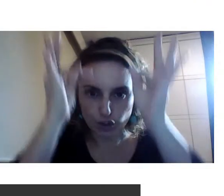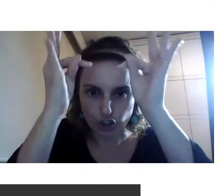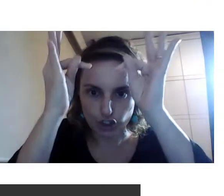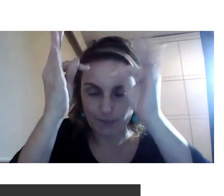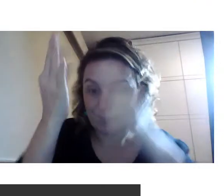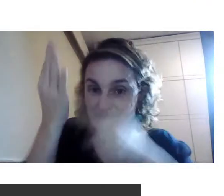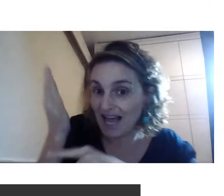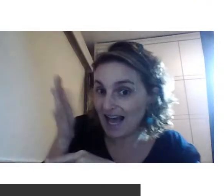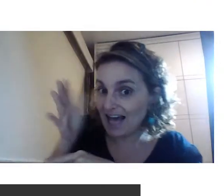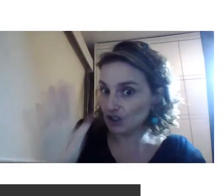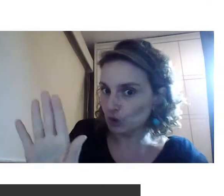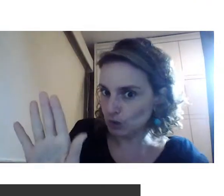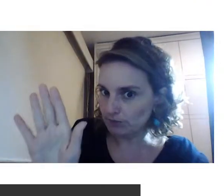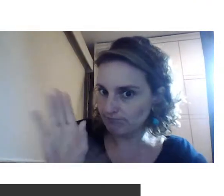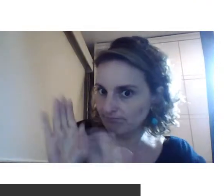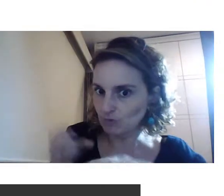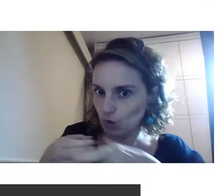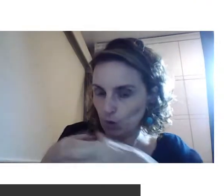e